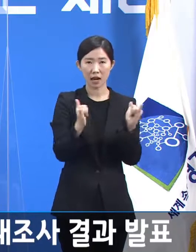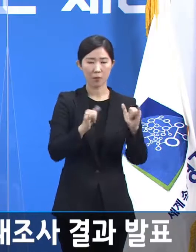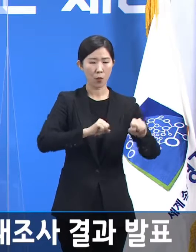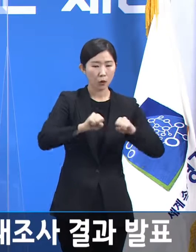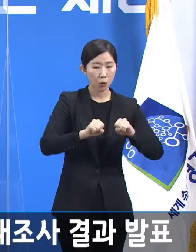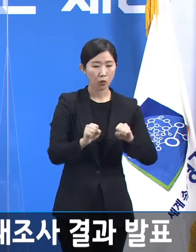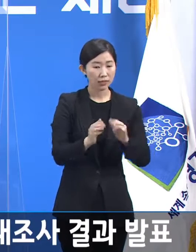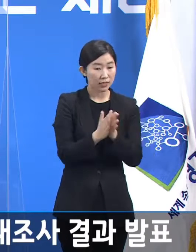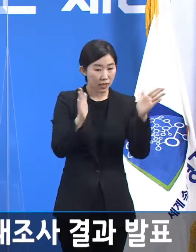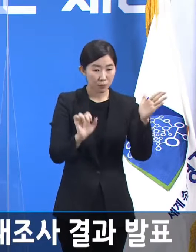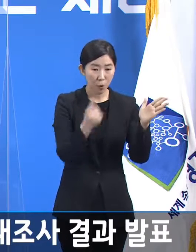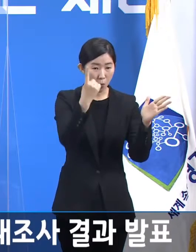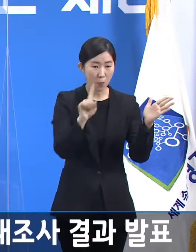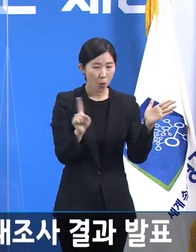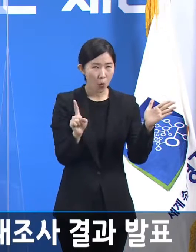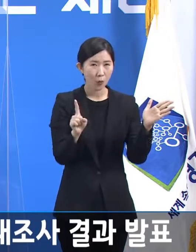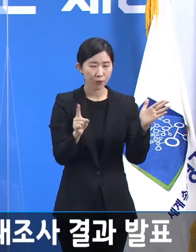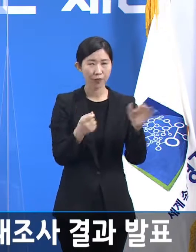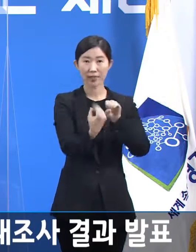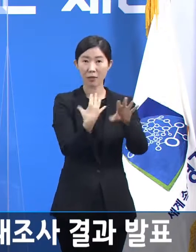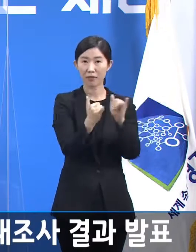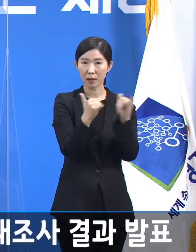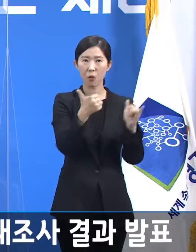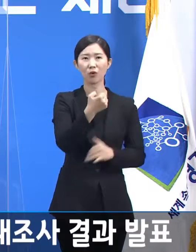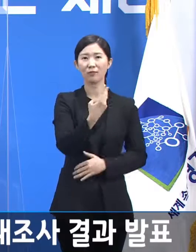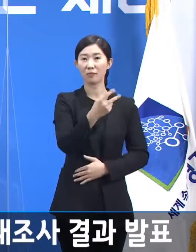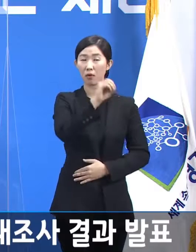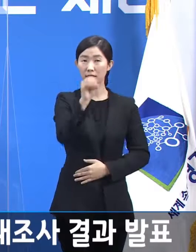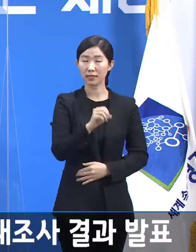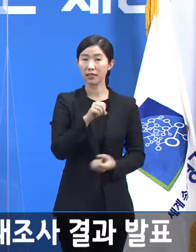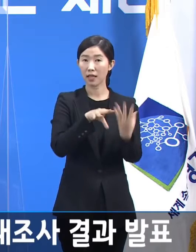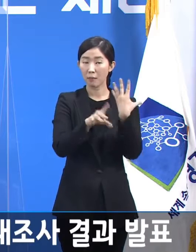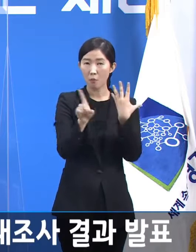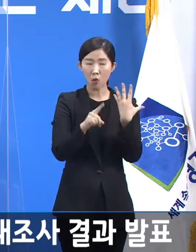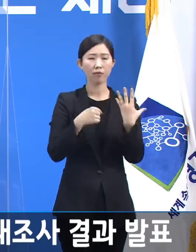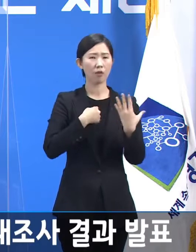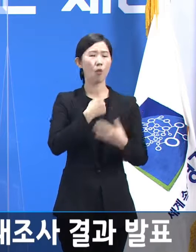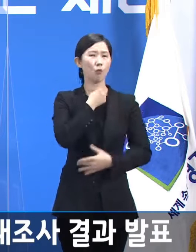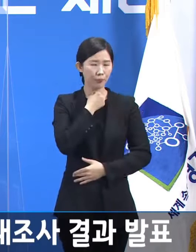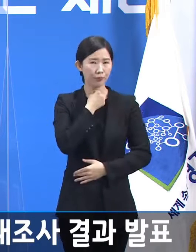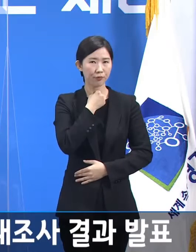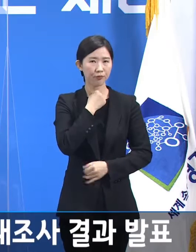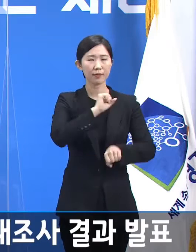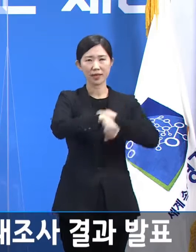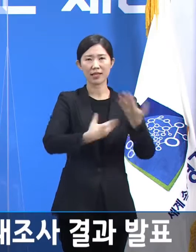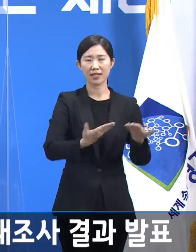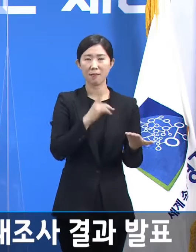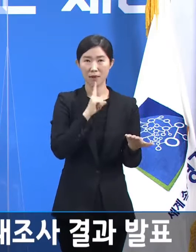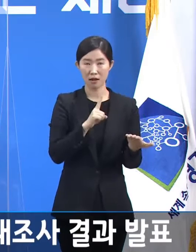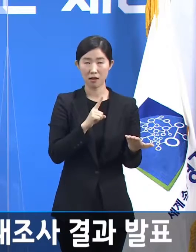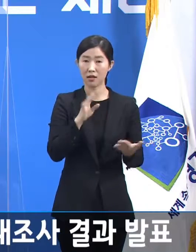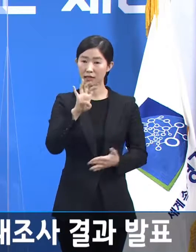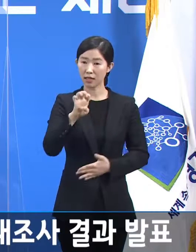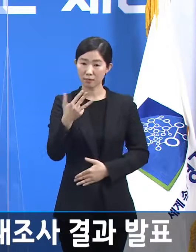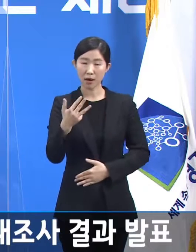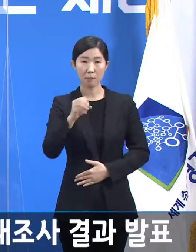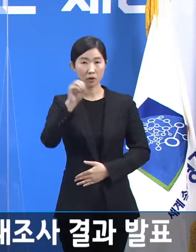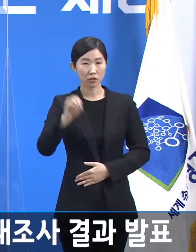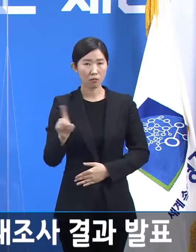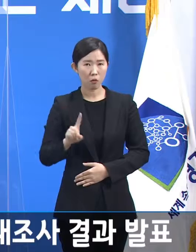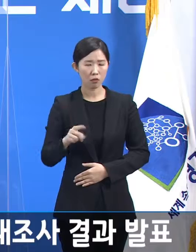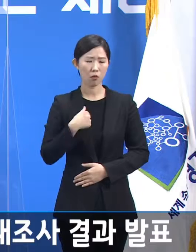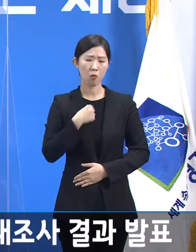계기입니다. 응답자의 52%는 자발적으로 프리랜서가 되었다고 답한 반면 48%는